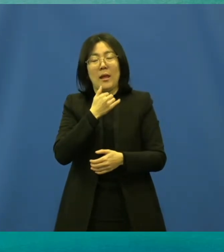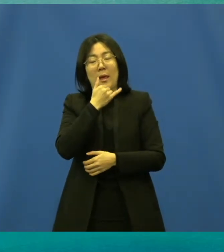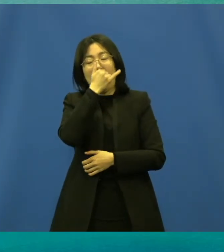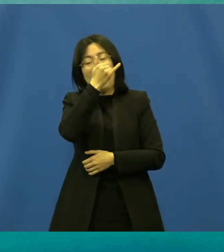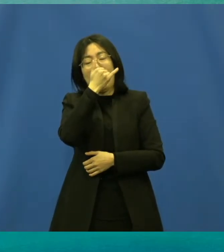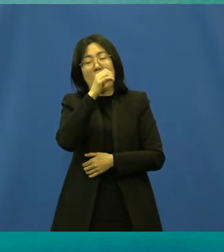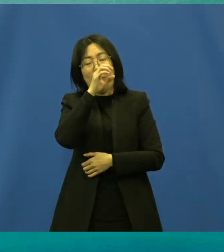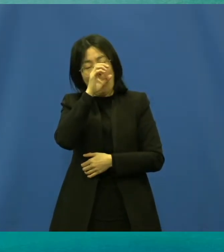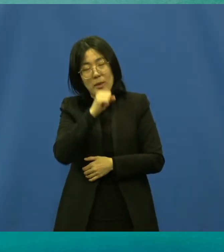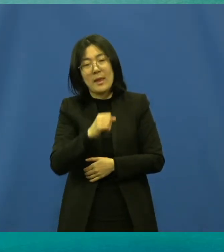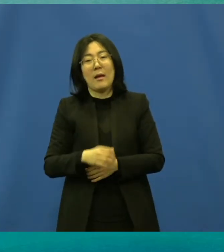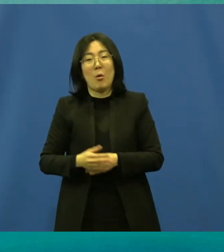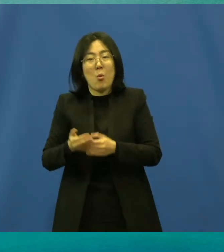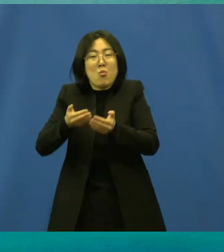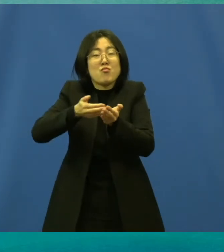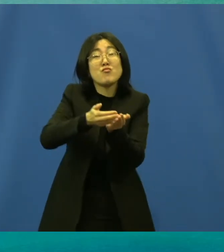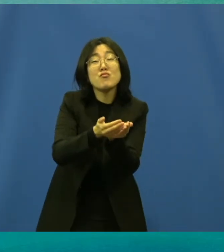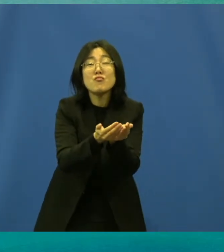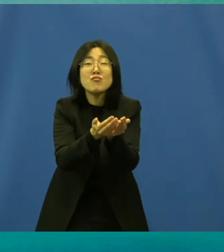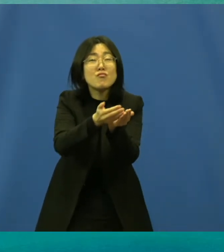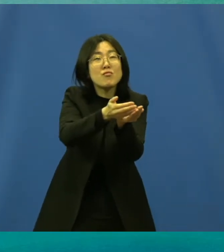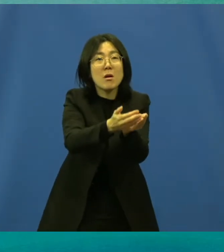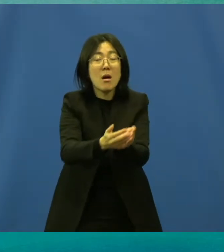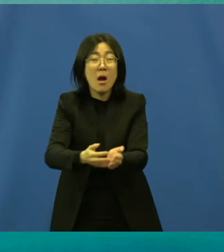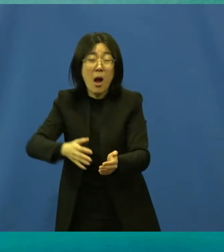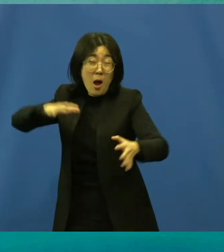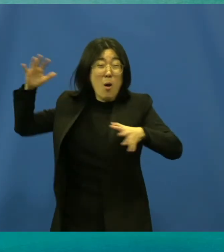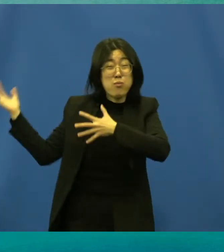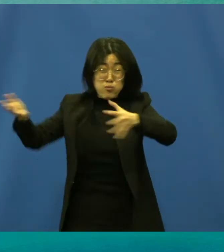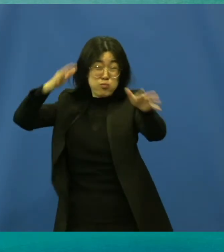그런 풍랑이 있는데도 깊은 잠에 빠져 있었습니다.